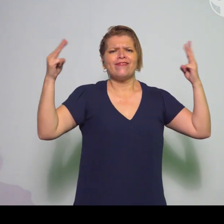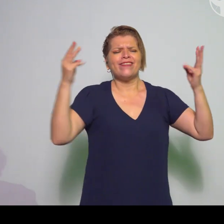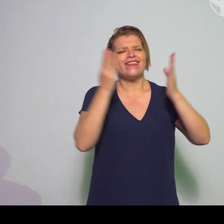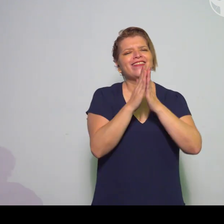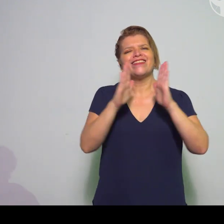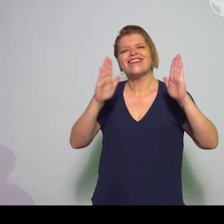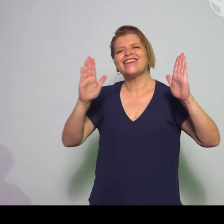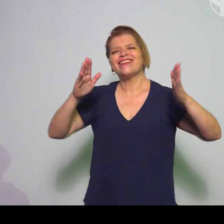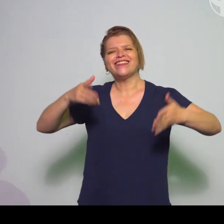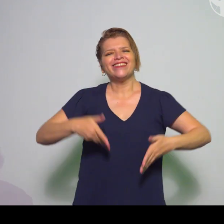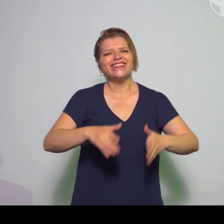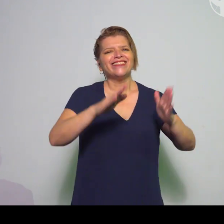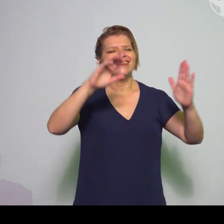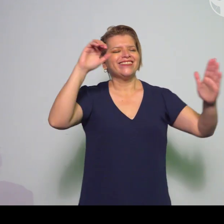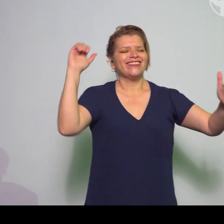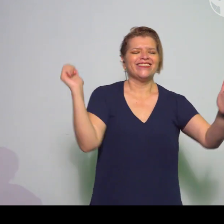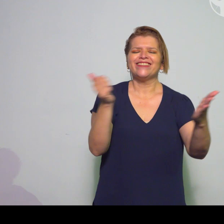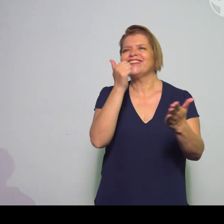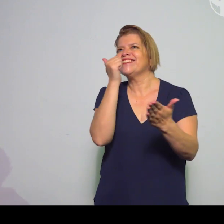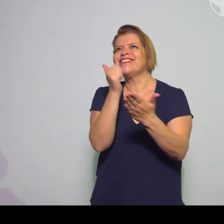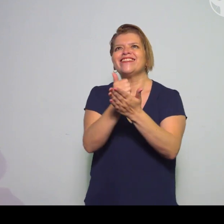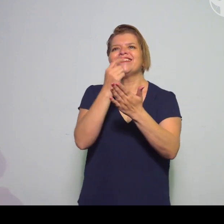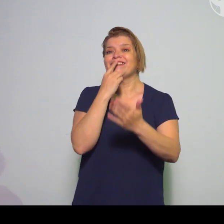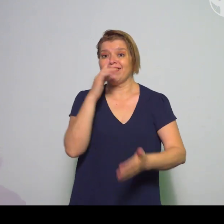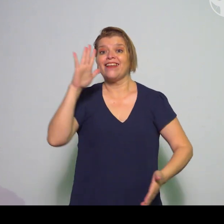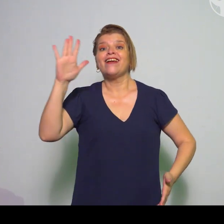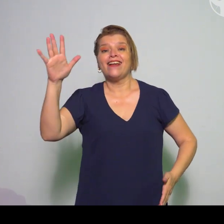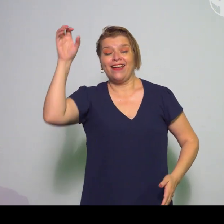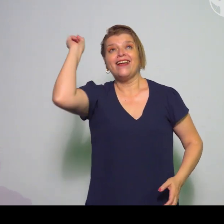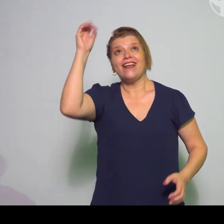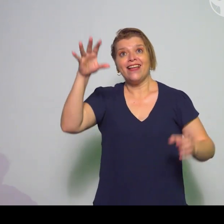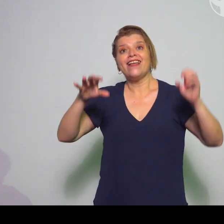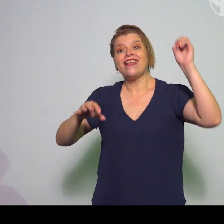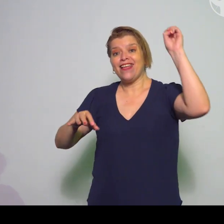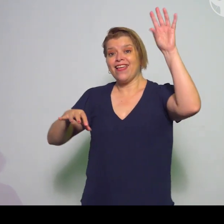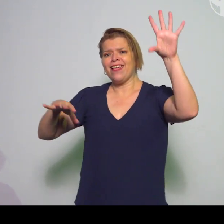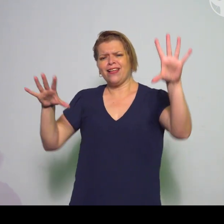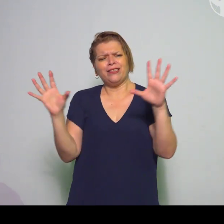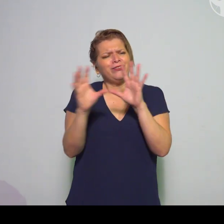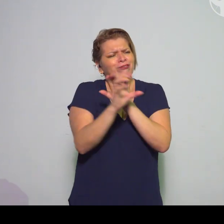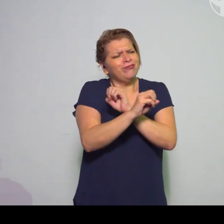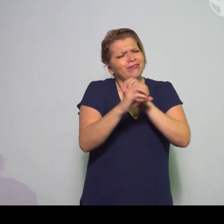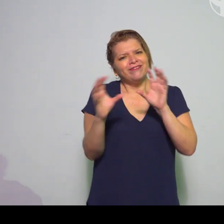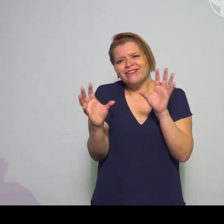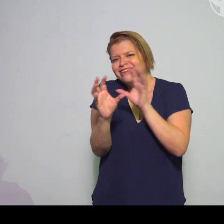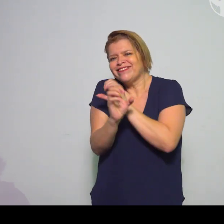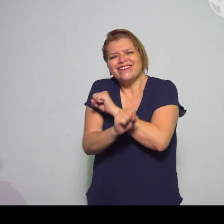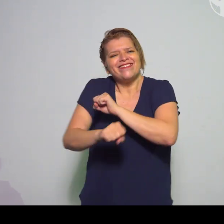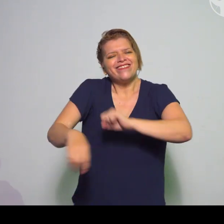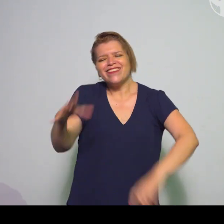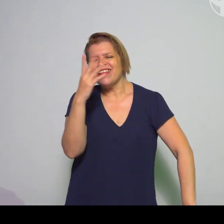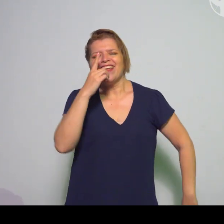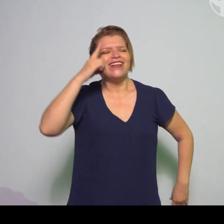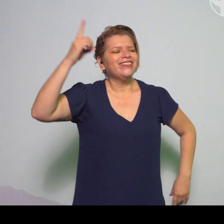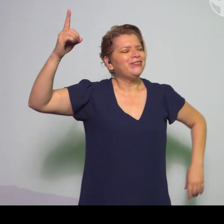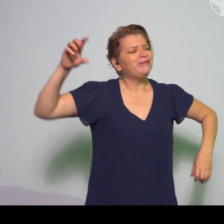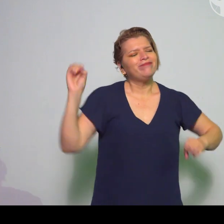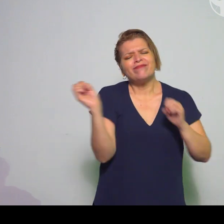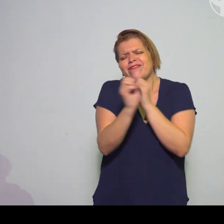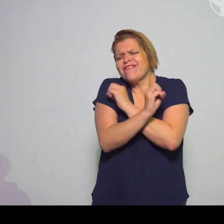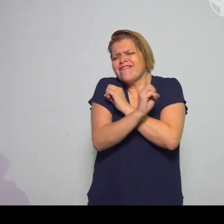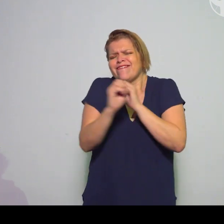Milagroso, abres camino, cumples promesas, luz en tinieblas, mi